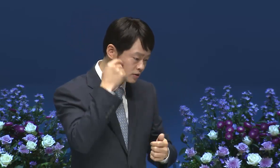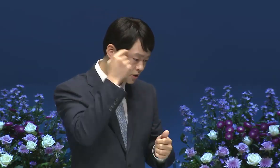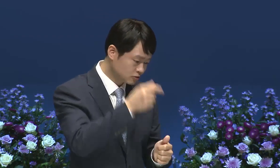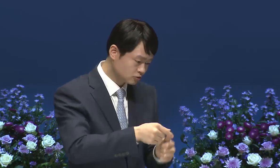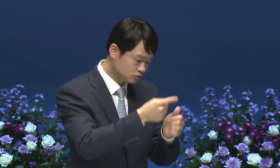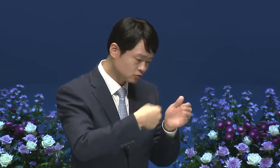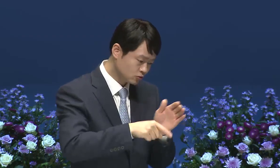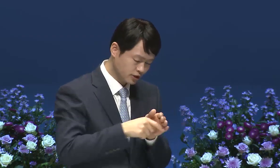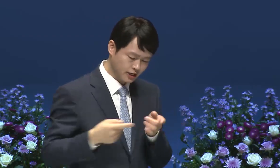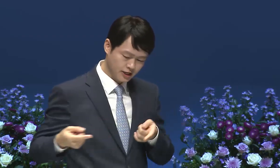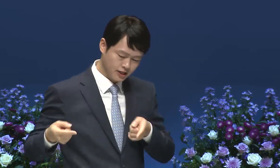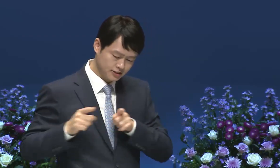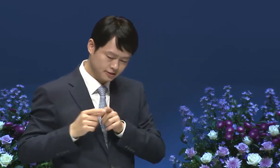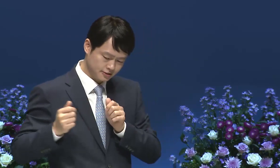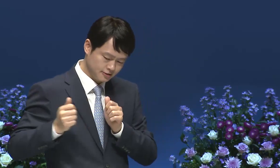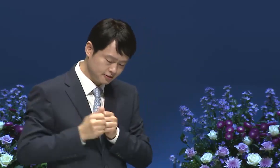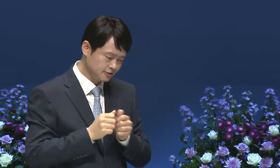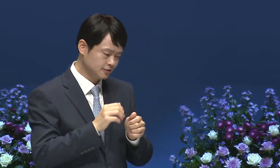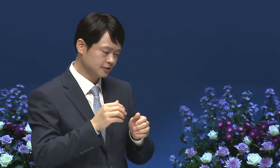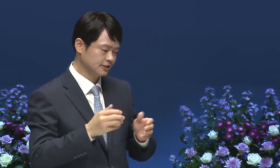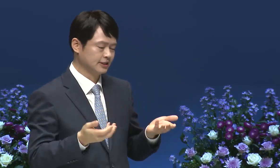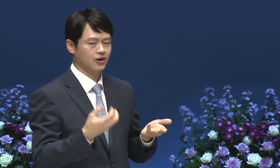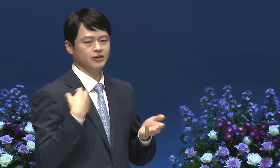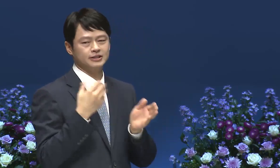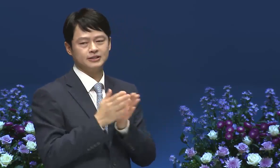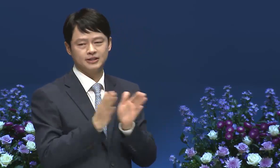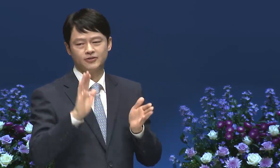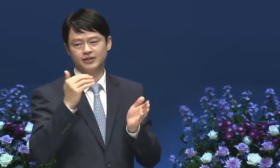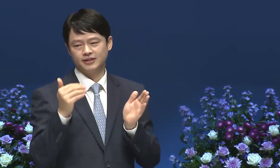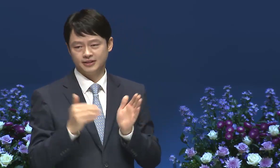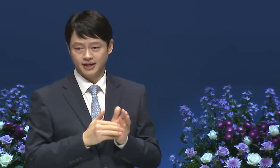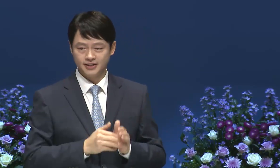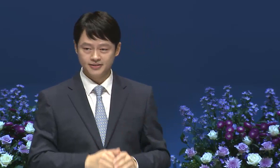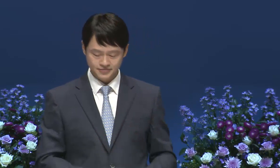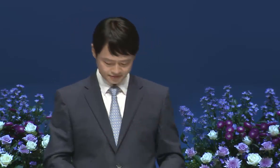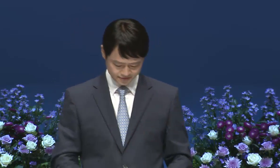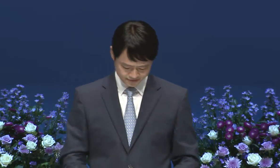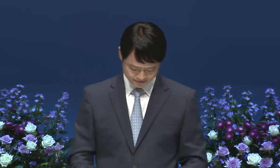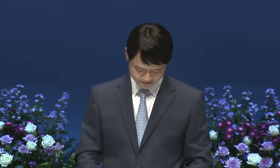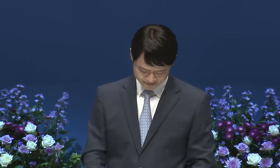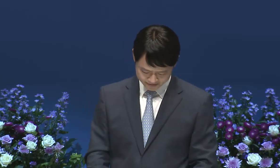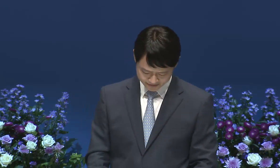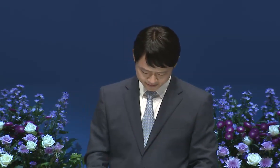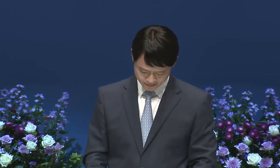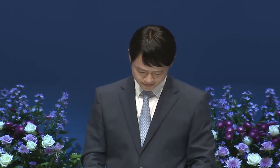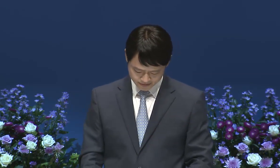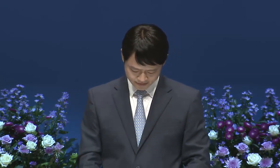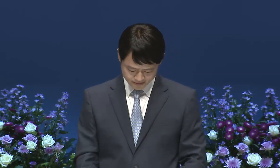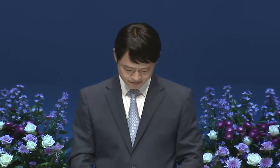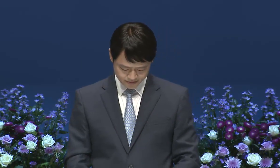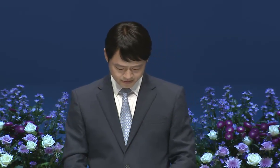같이 사역을 하고 있습니다. 그러면서 저희 농인 사역을 같이 지원하고 있습니다.